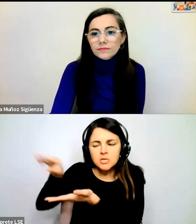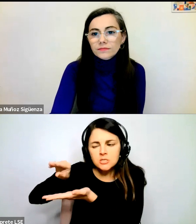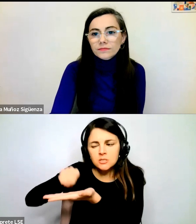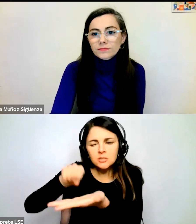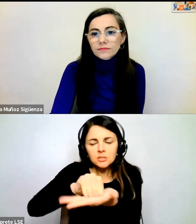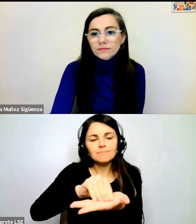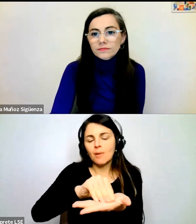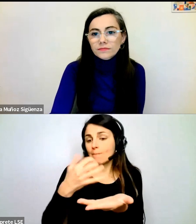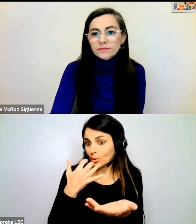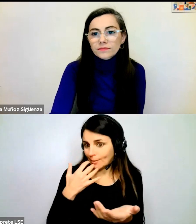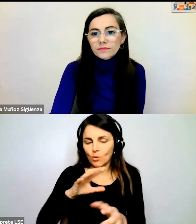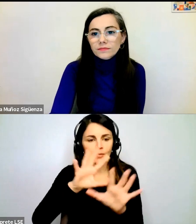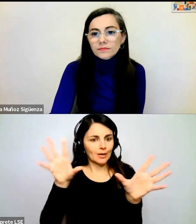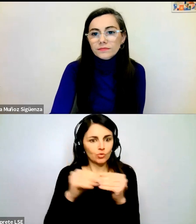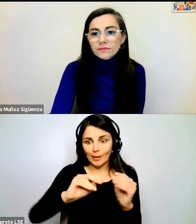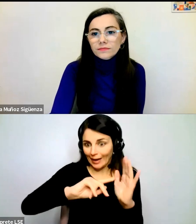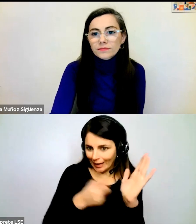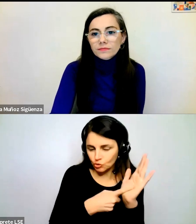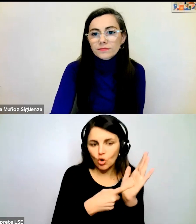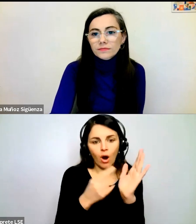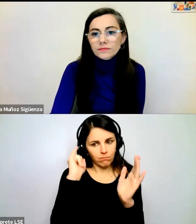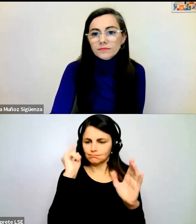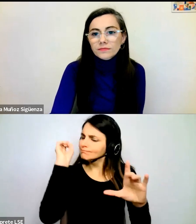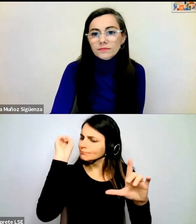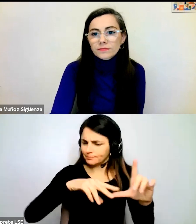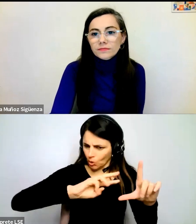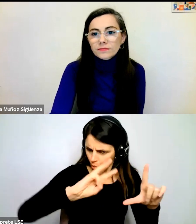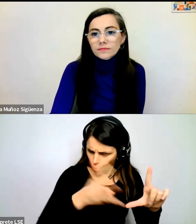de legislación, hemos hecho